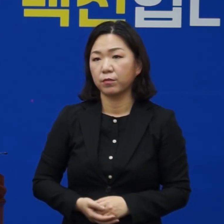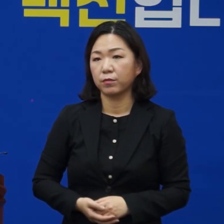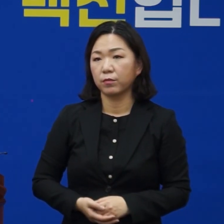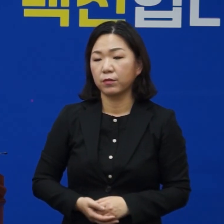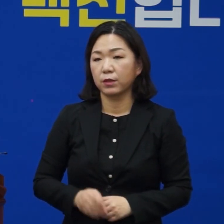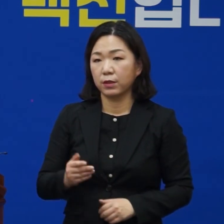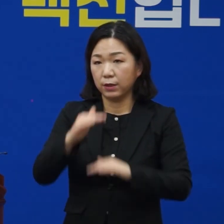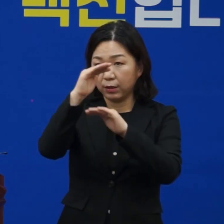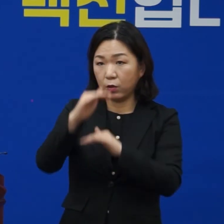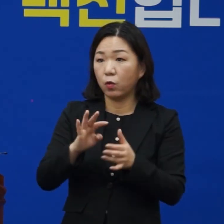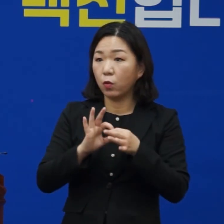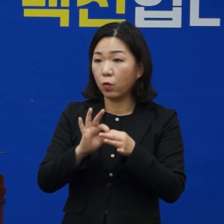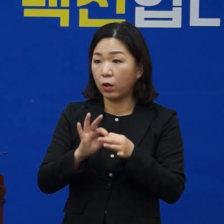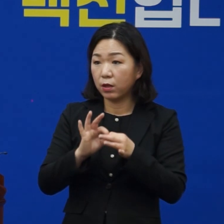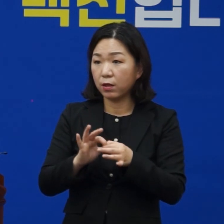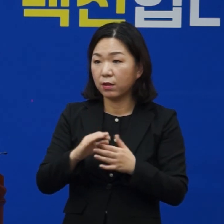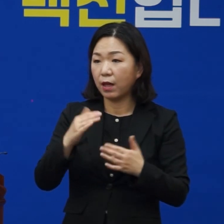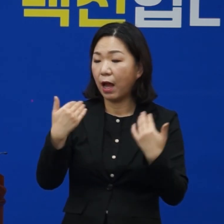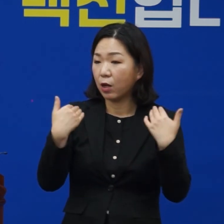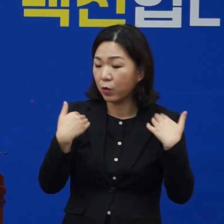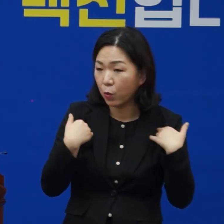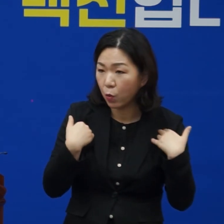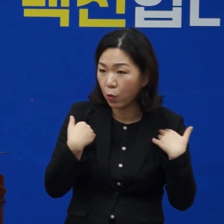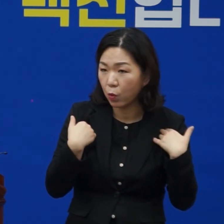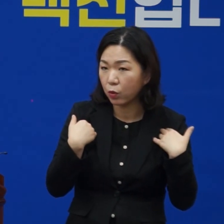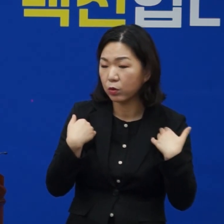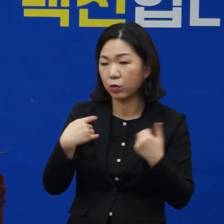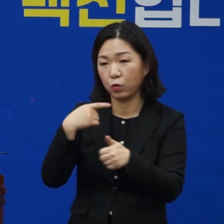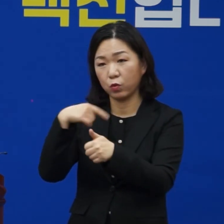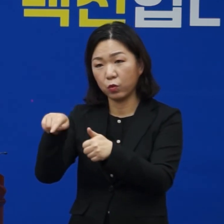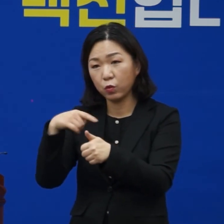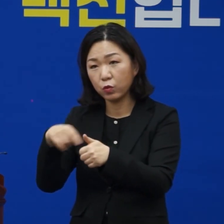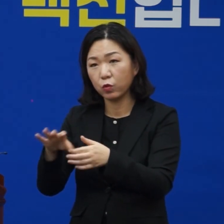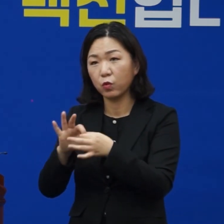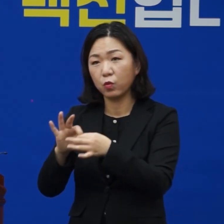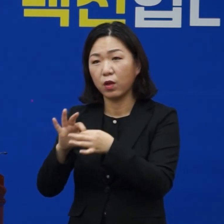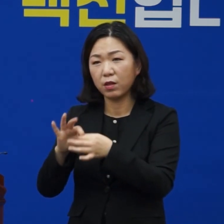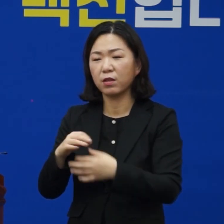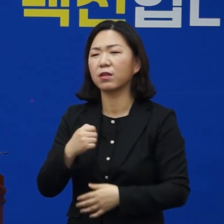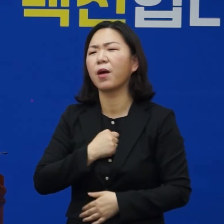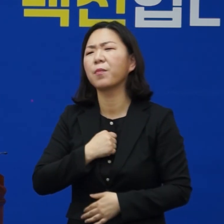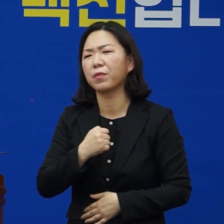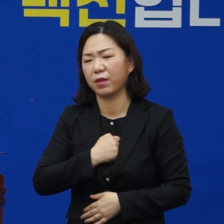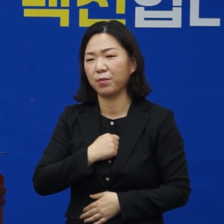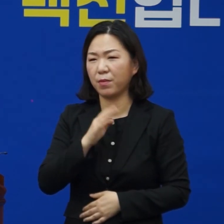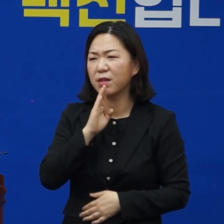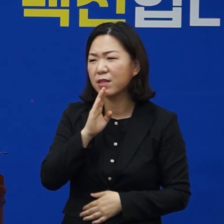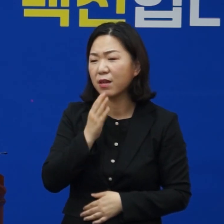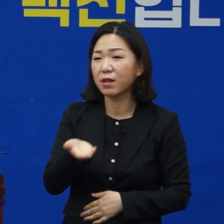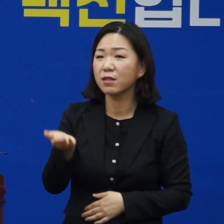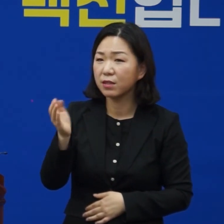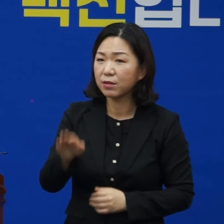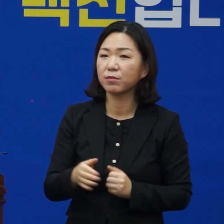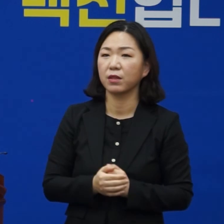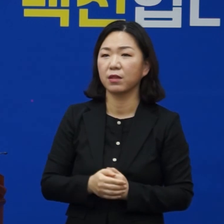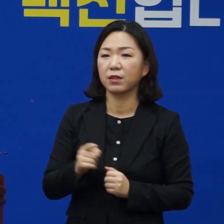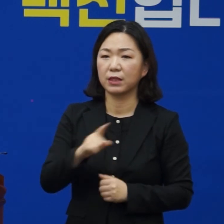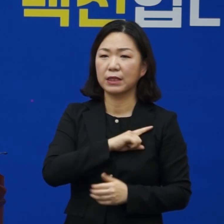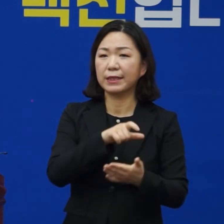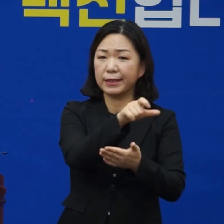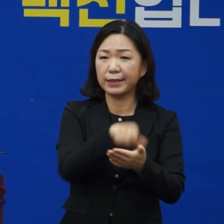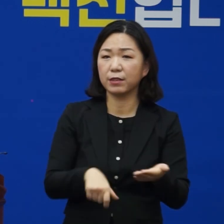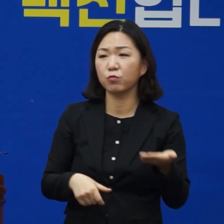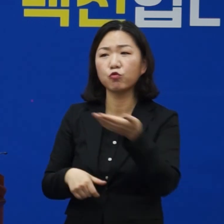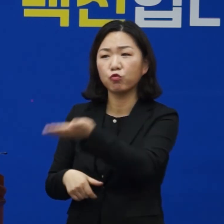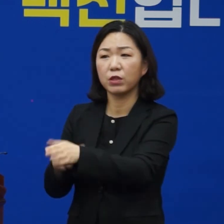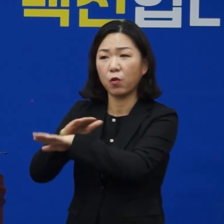부분들 관련해서 우리 학교와 교육 일선에 계신 분들 답답하겠지만은 이 명단을 주는 것으로 해결할